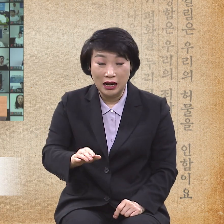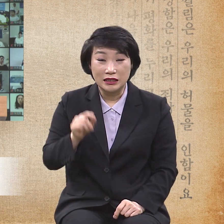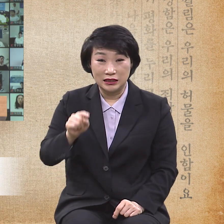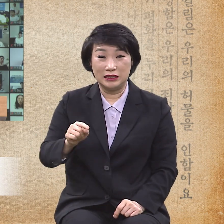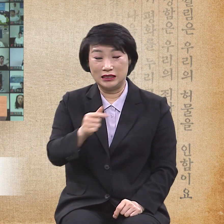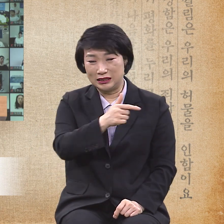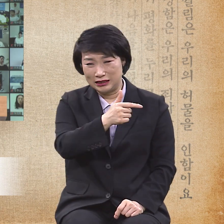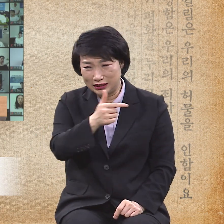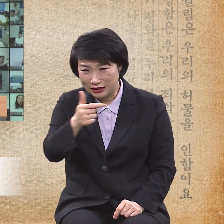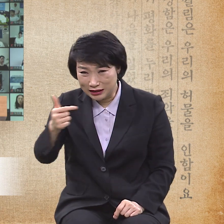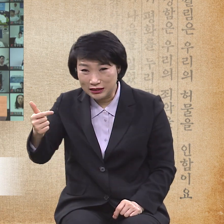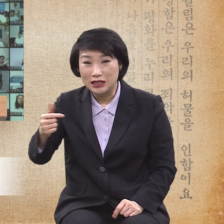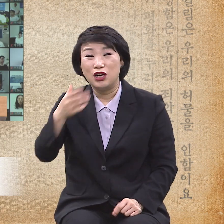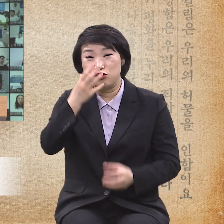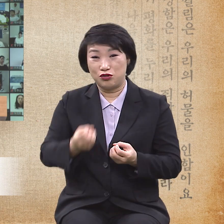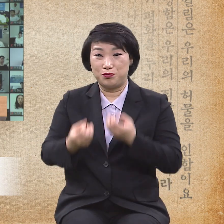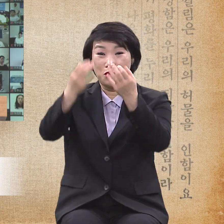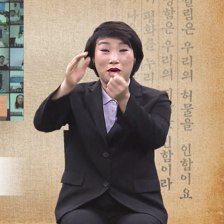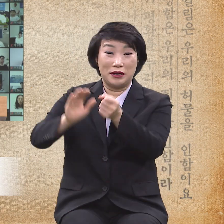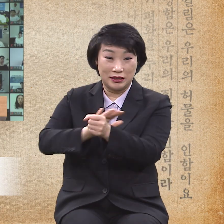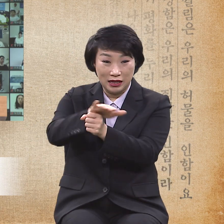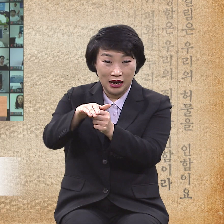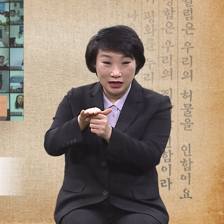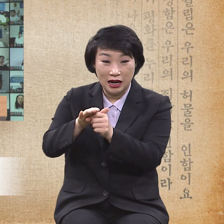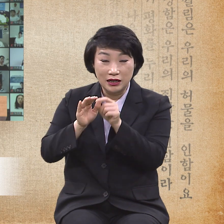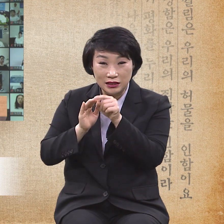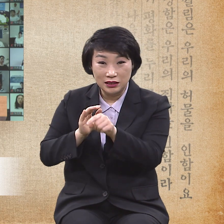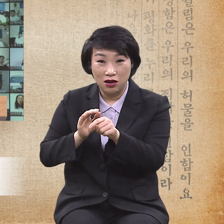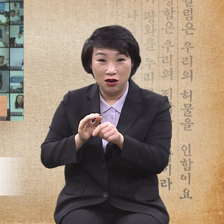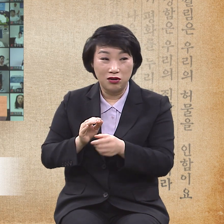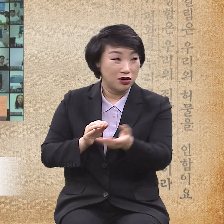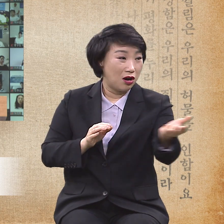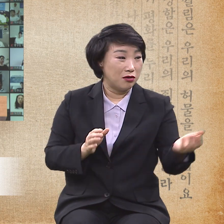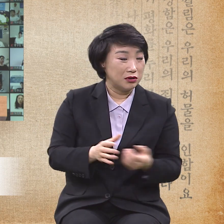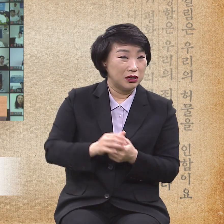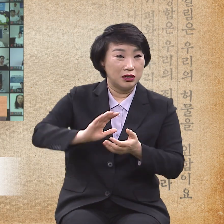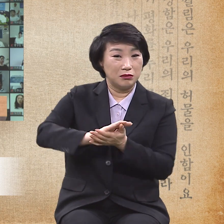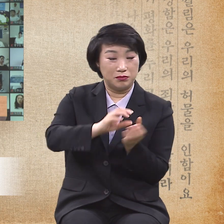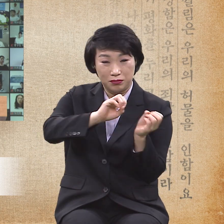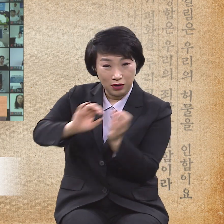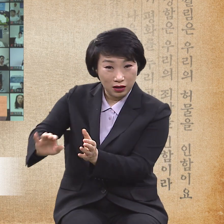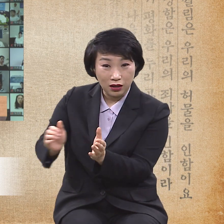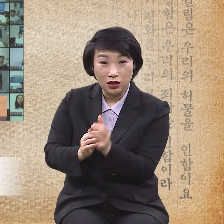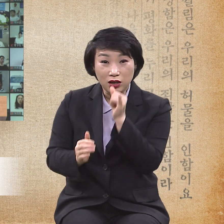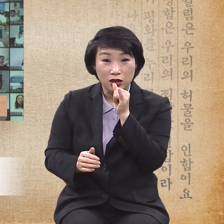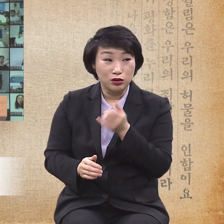했더니 어마어마한 축복의 사랑을 깔고 앉았는지